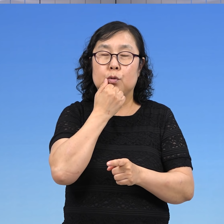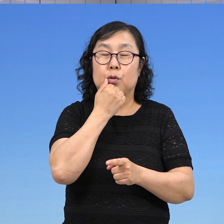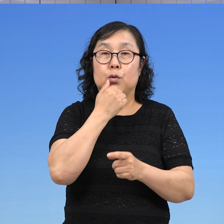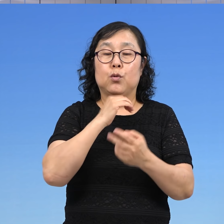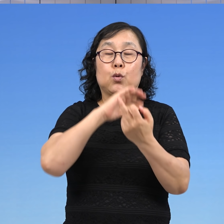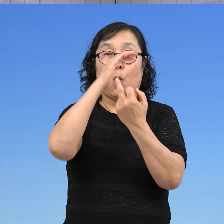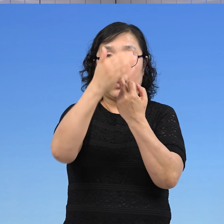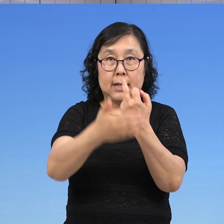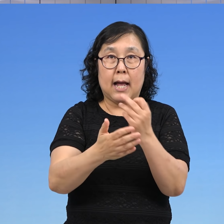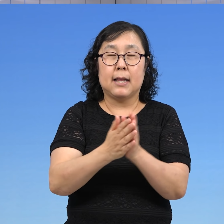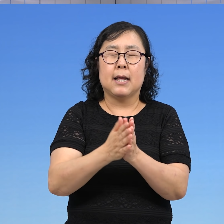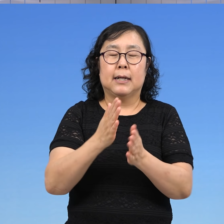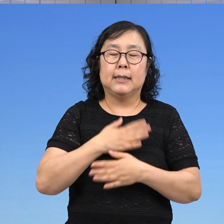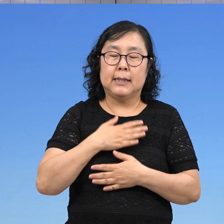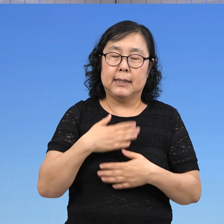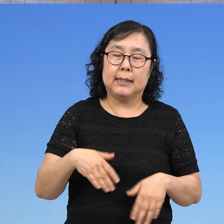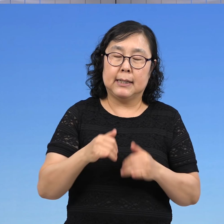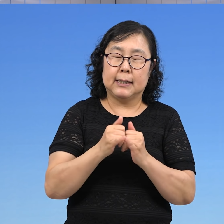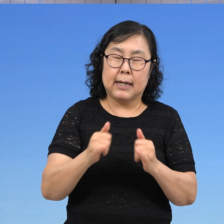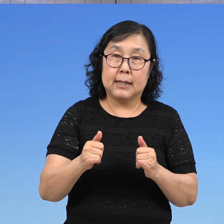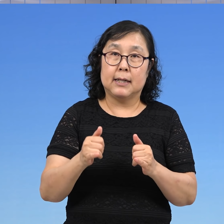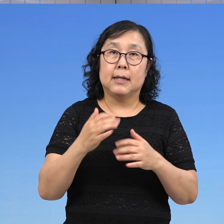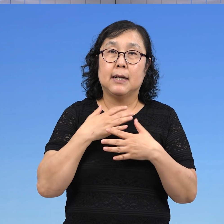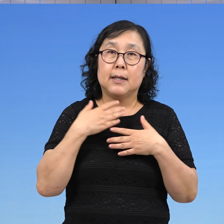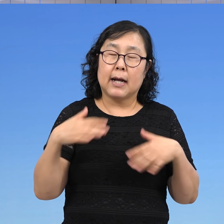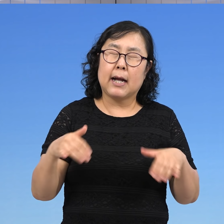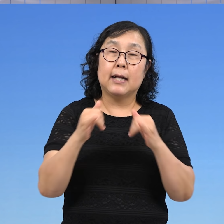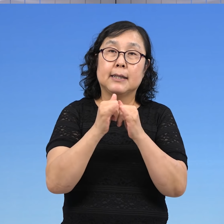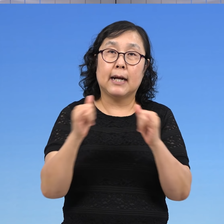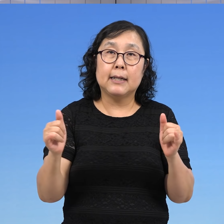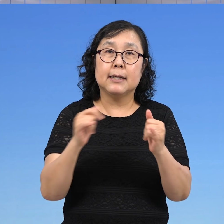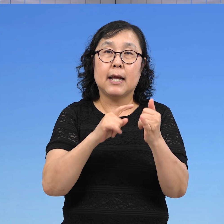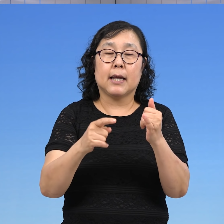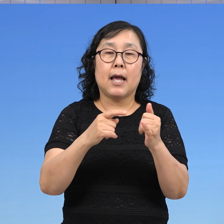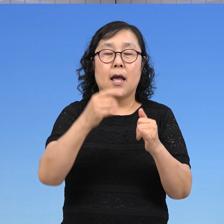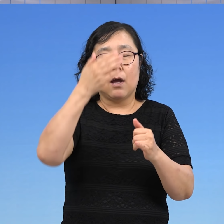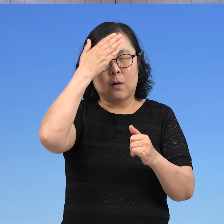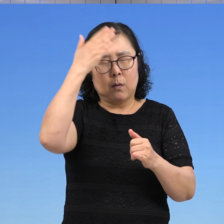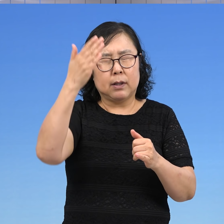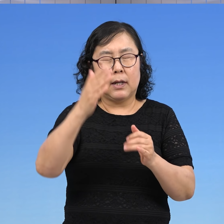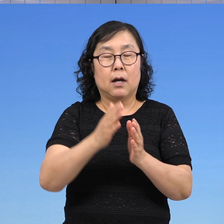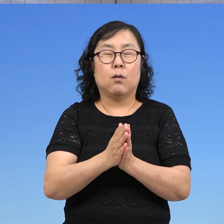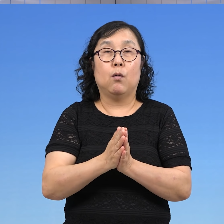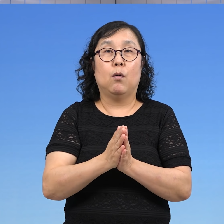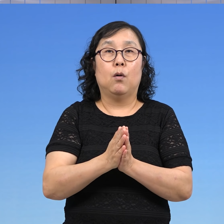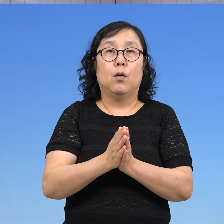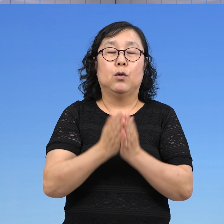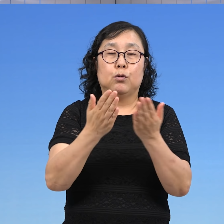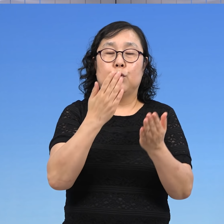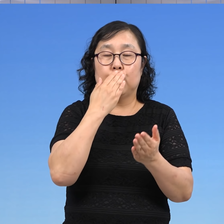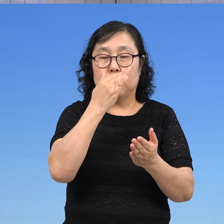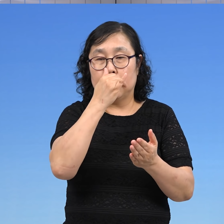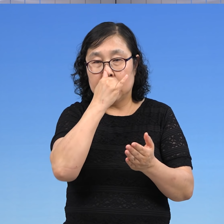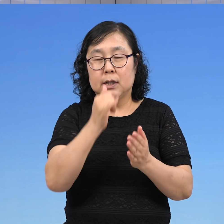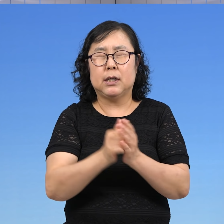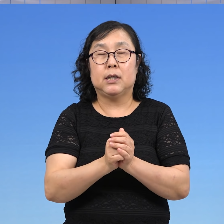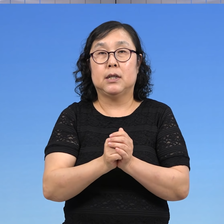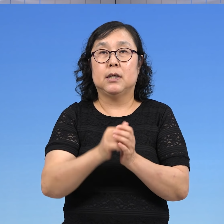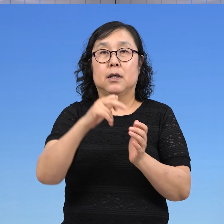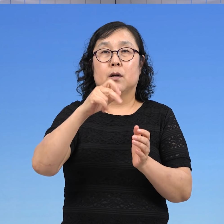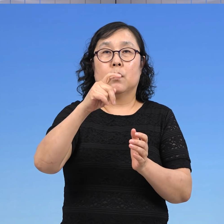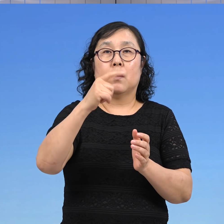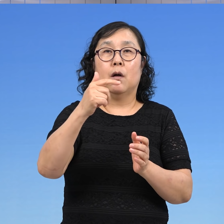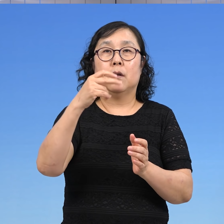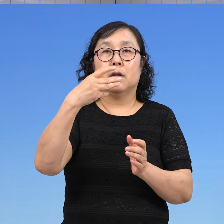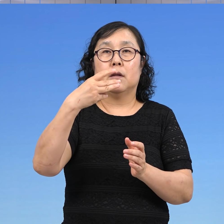지친 자들 약자들 그들에게 막 무료로 이런 것들을 막 가 제공 할 수있는 어떤 컨텐츠가 필요하니까요